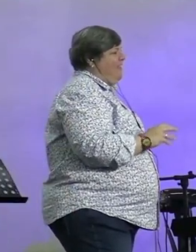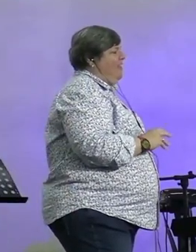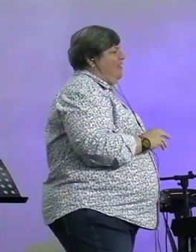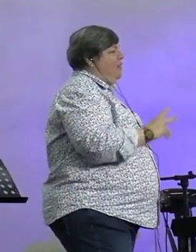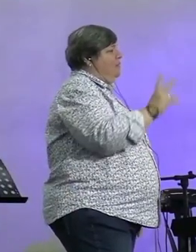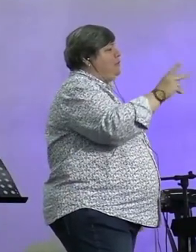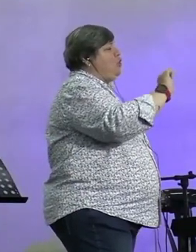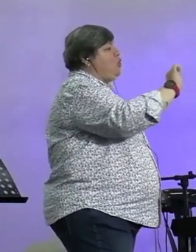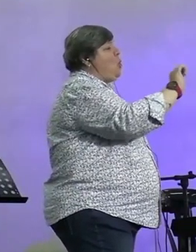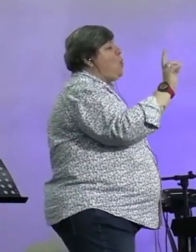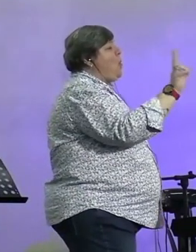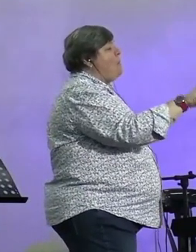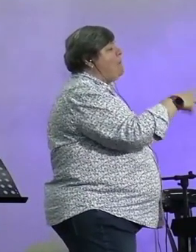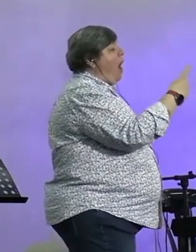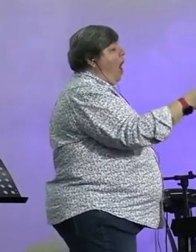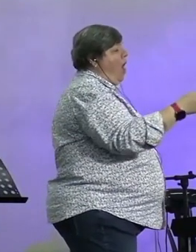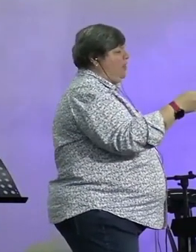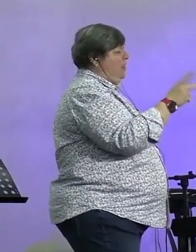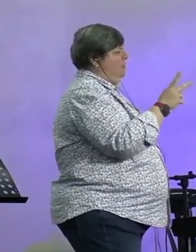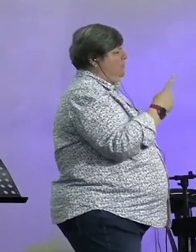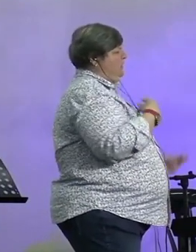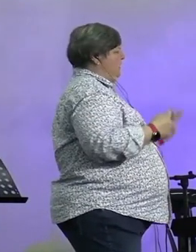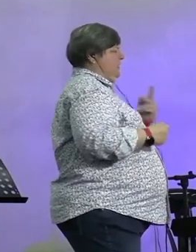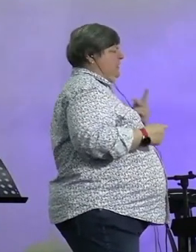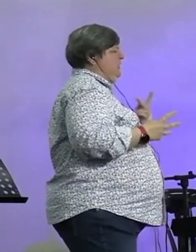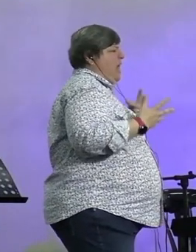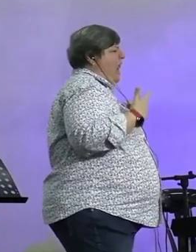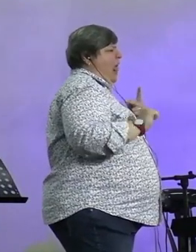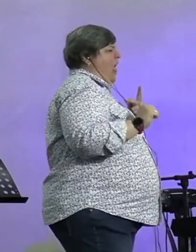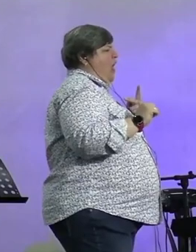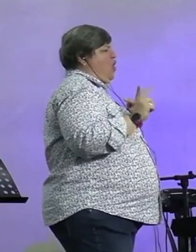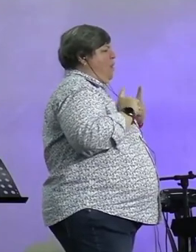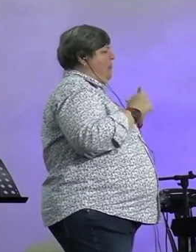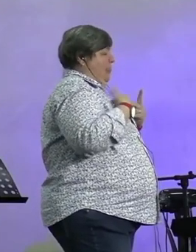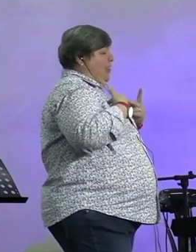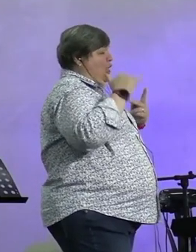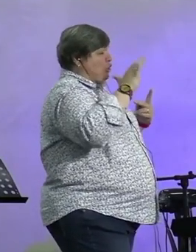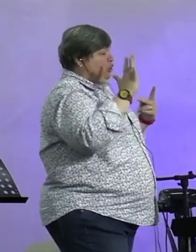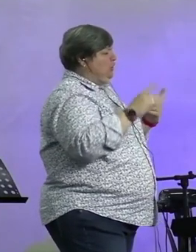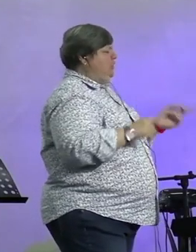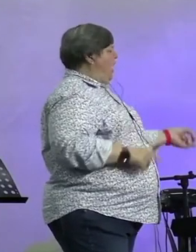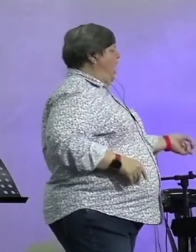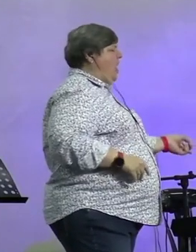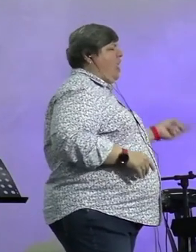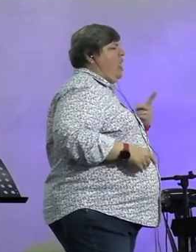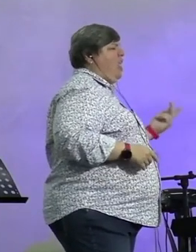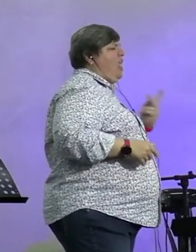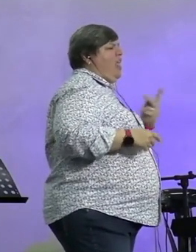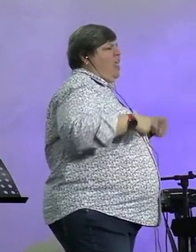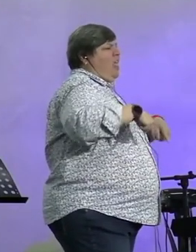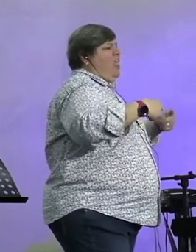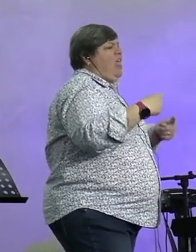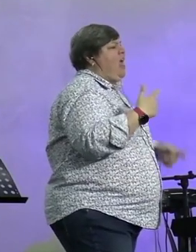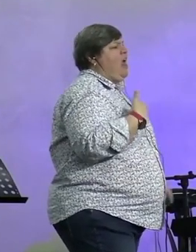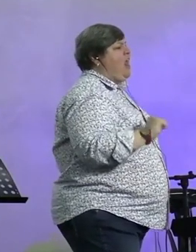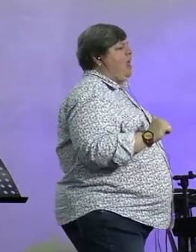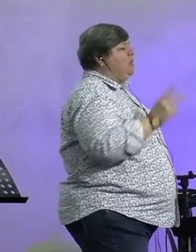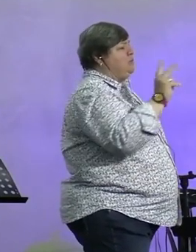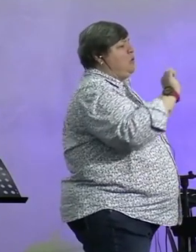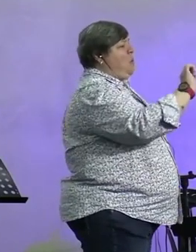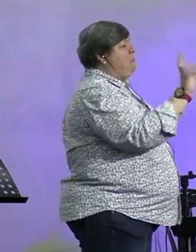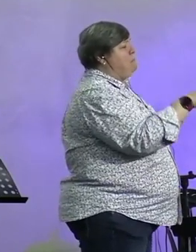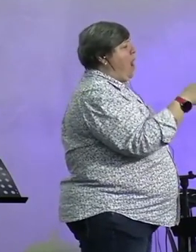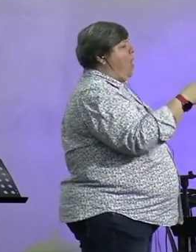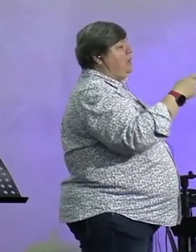dalk is jou maat nie Jesus vir jou nie, maar jy moet Jesus wees vir jou maat. En dalk sit jy hier en jou maat is dalk nie 'n kind van die